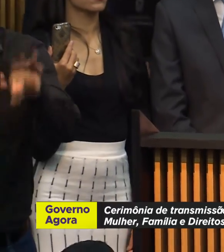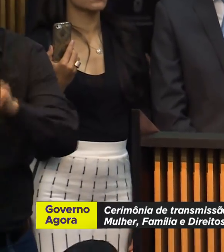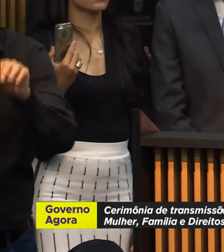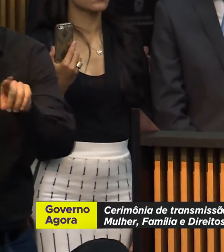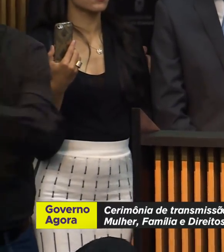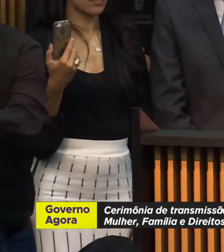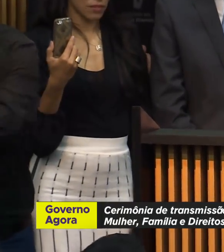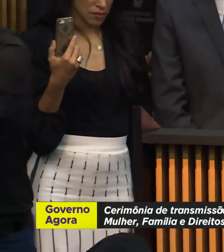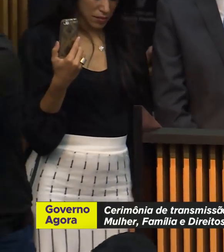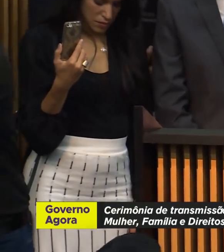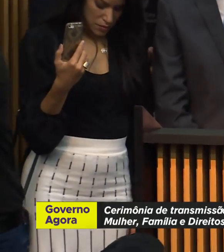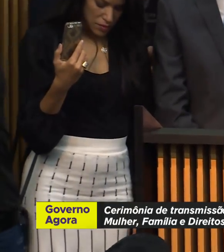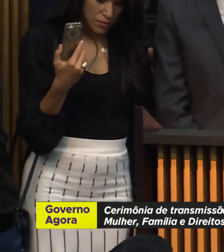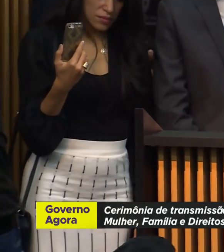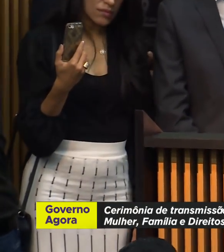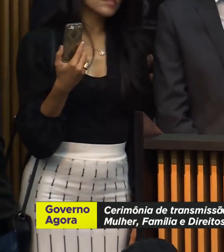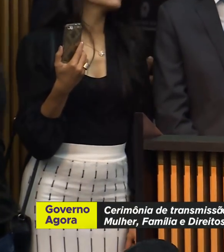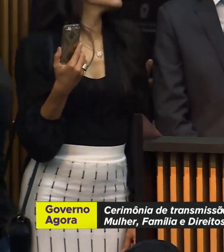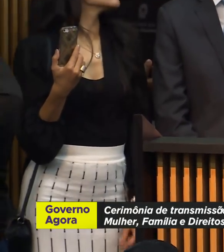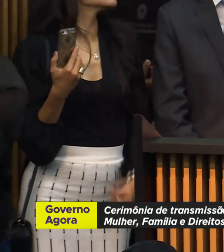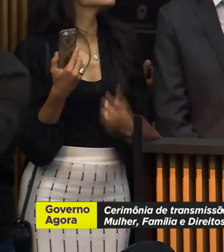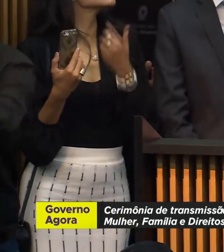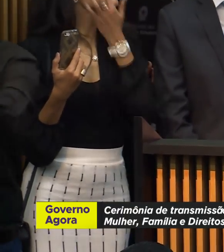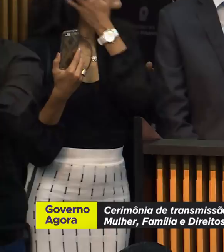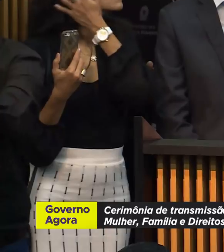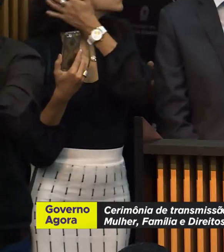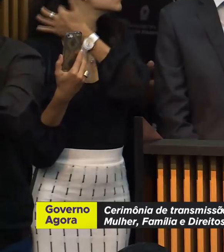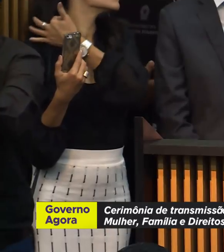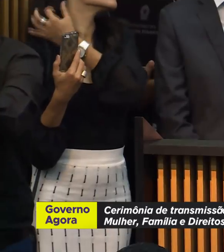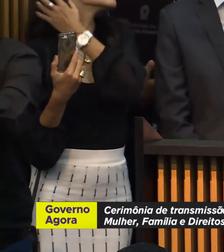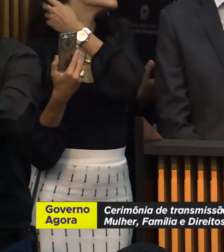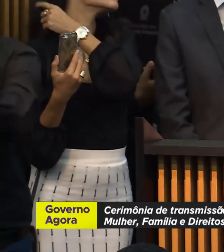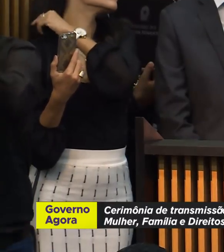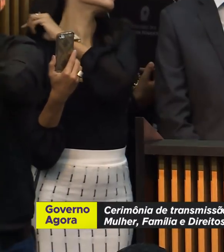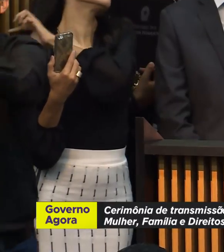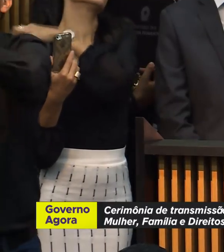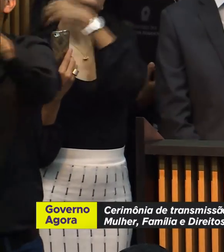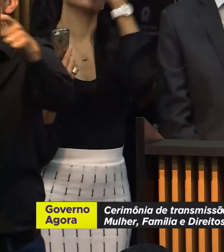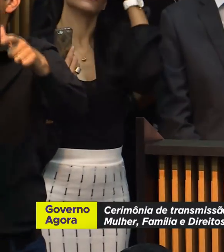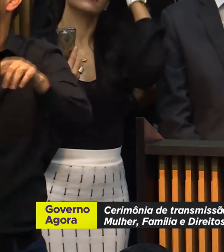nas escolas, nas igrejas, nos lugares